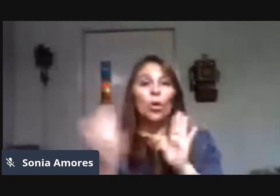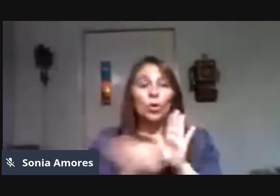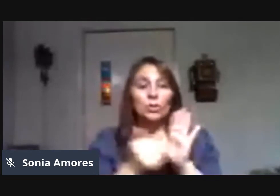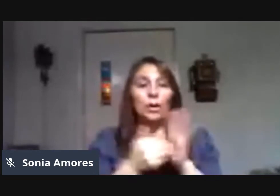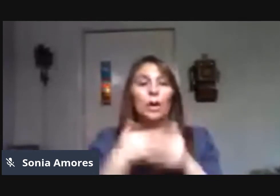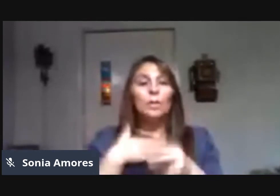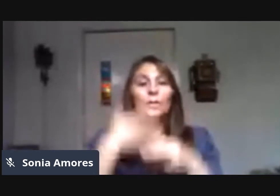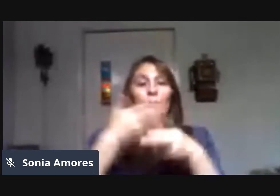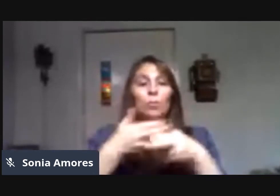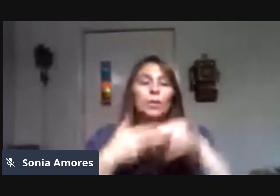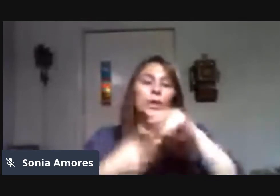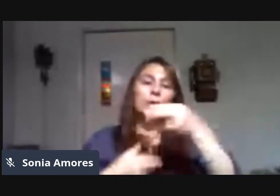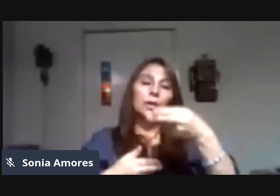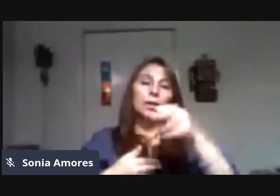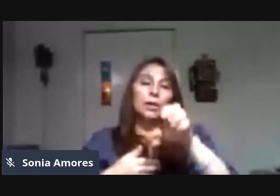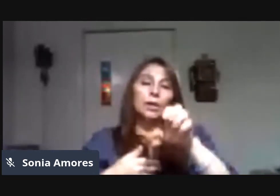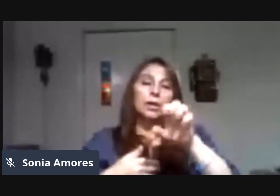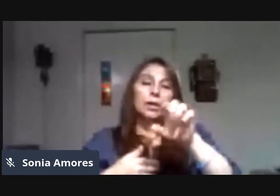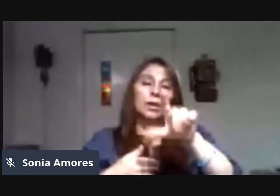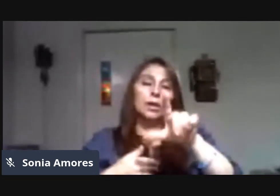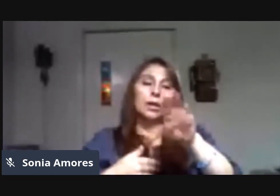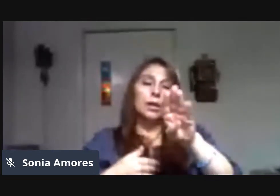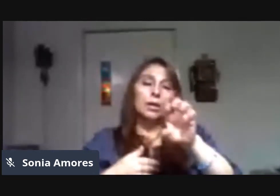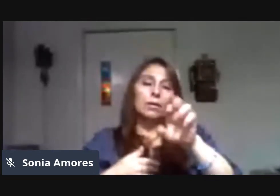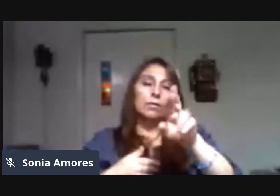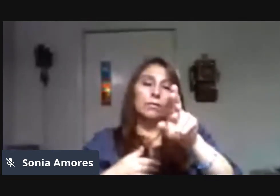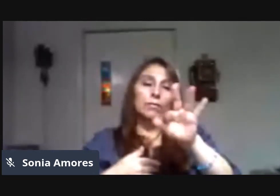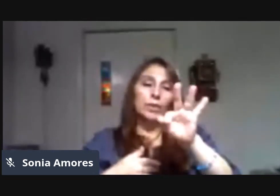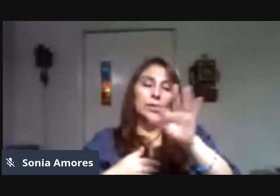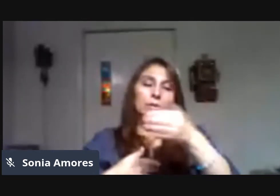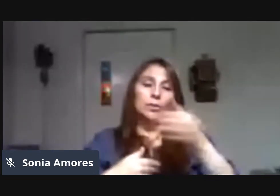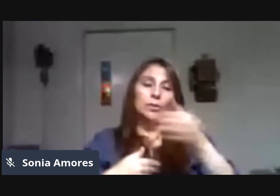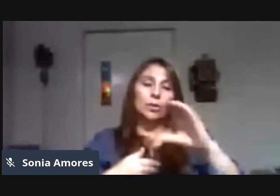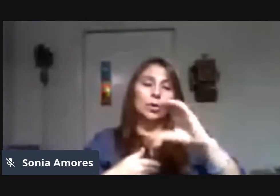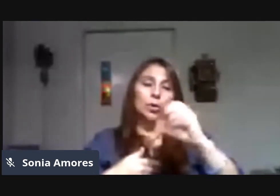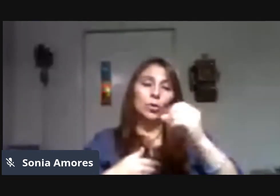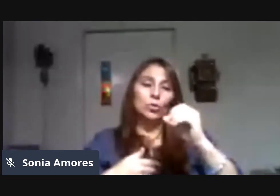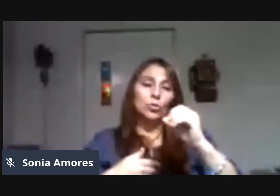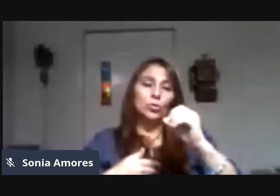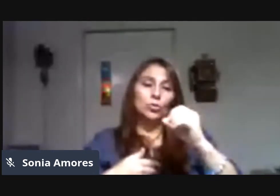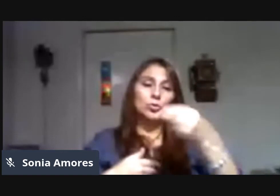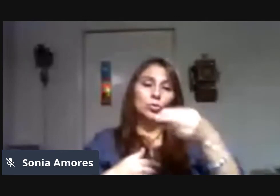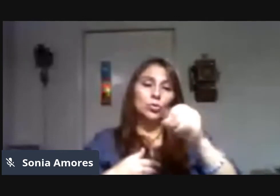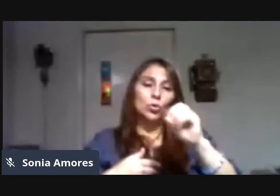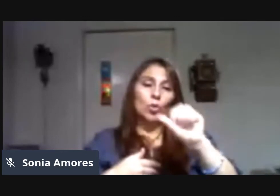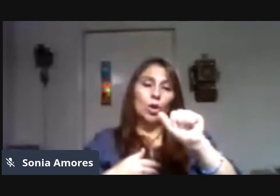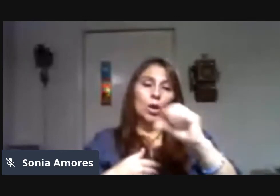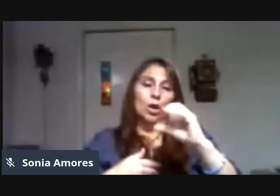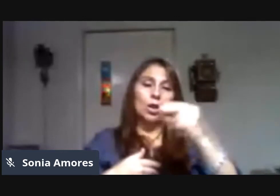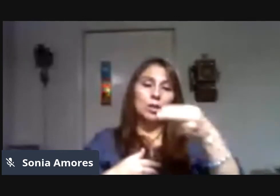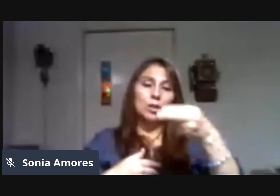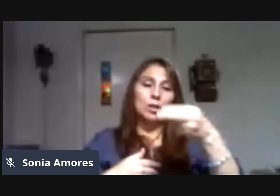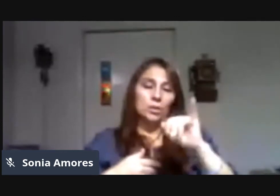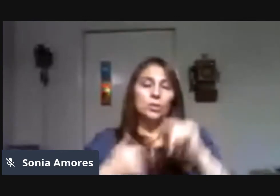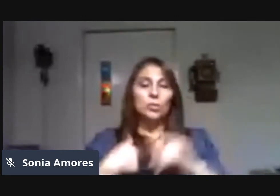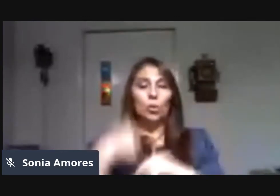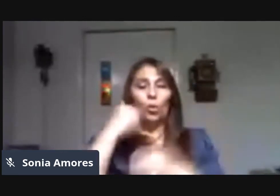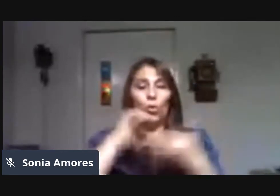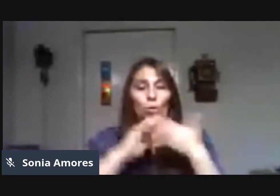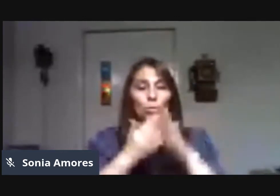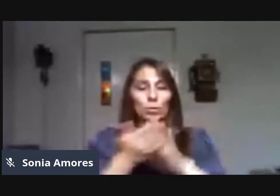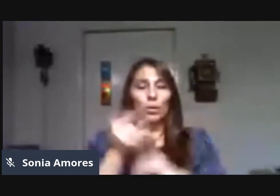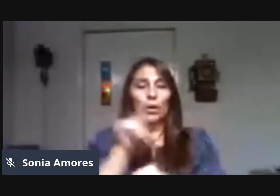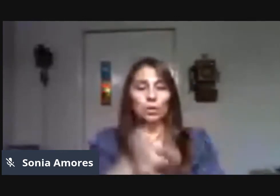Chuachi, soy profesor de la licenciatura en Educación Comunitaria. Mi intervención estará organizada en tres